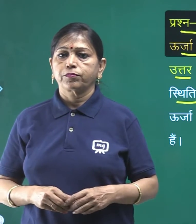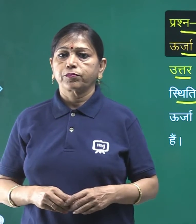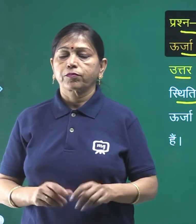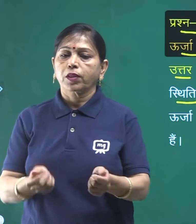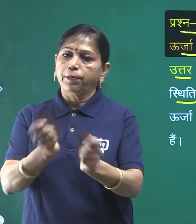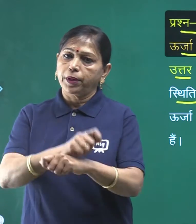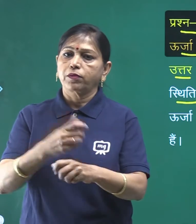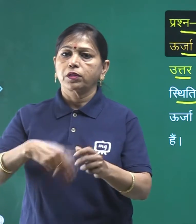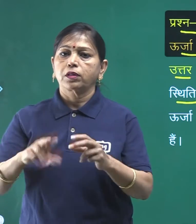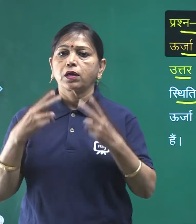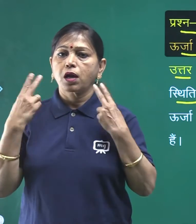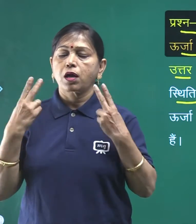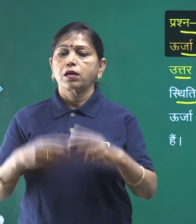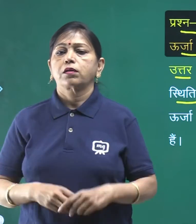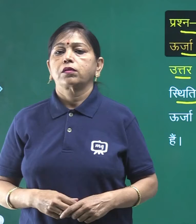परिवर्तन के कारण